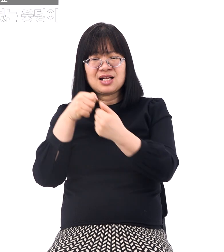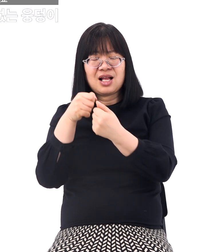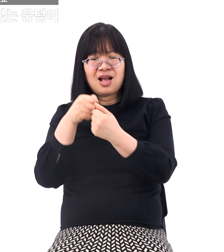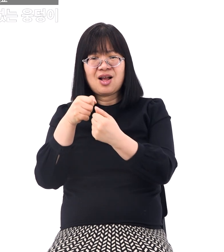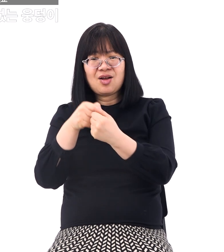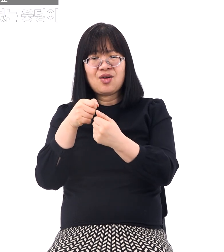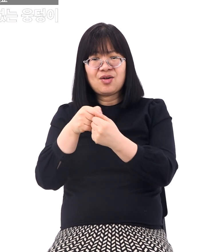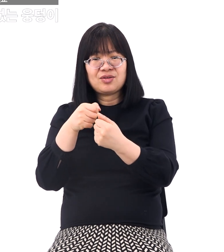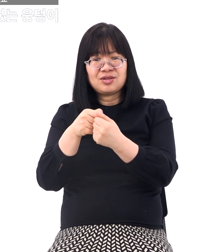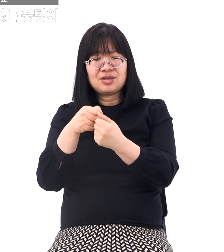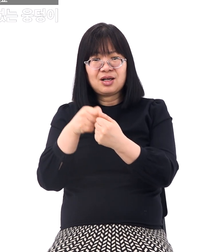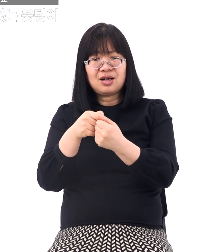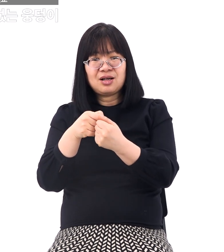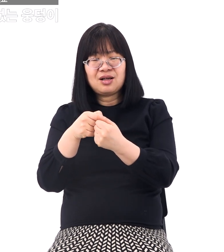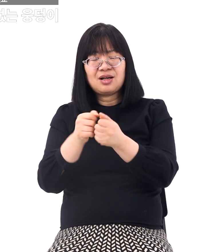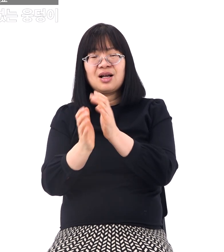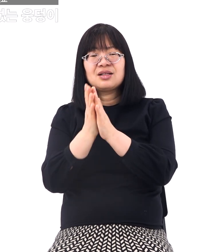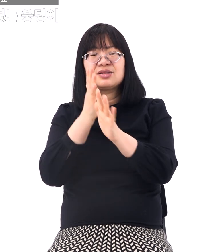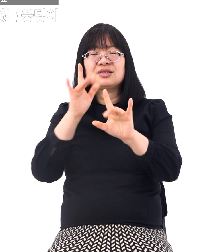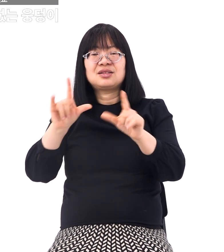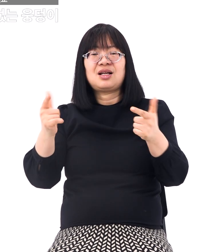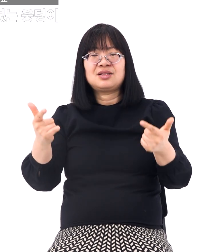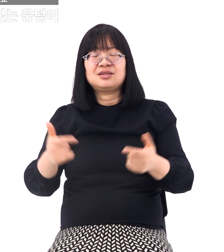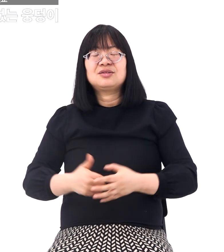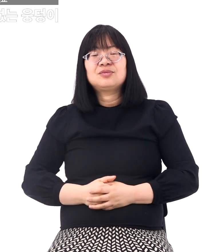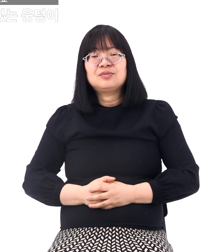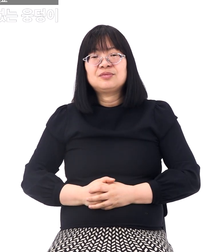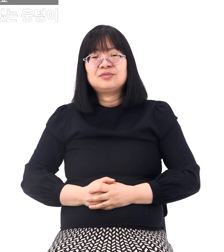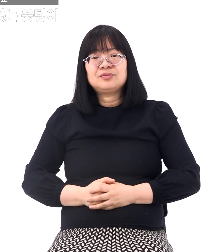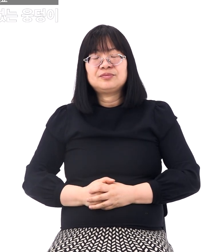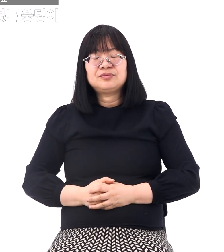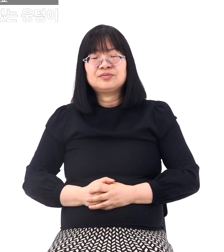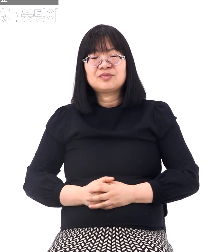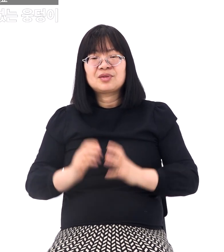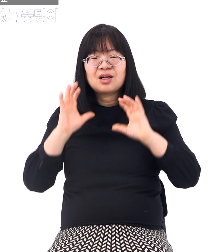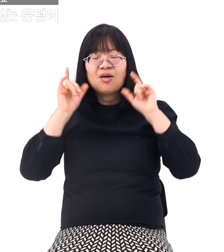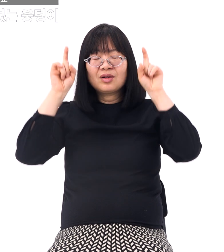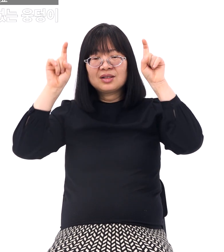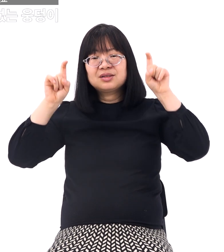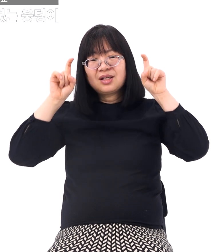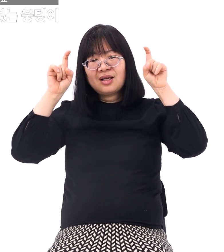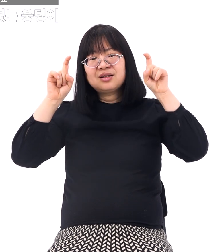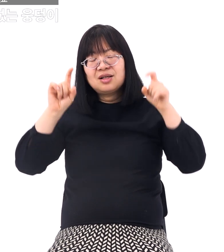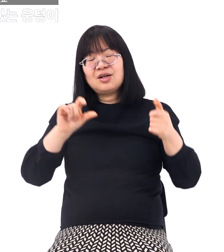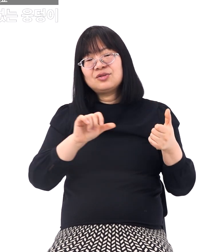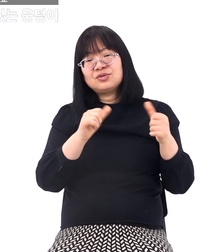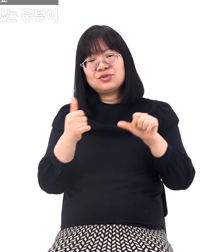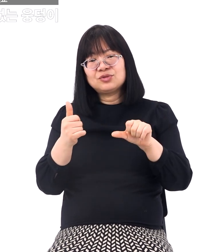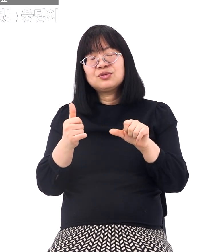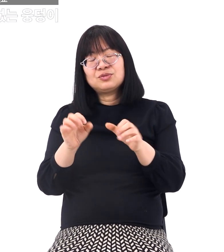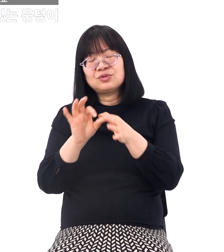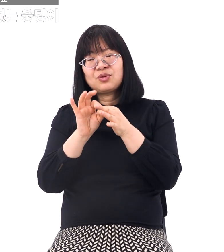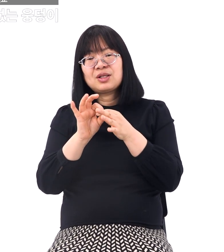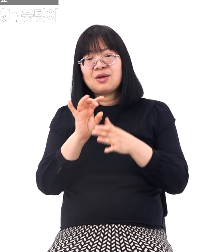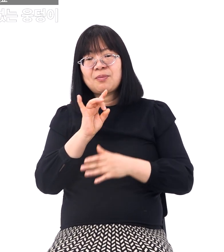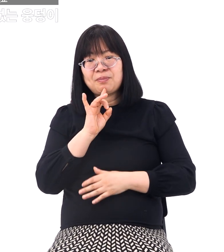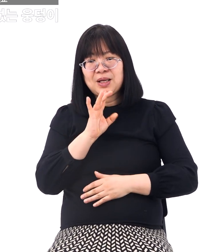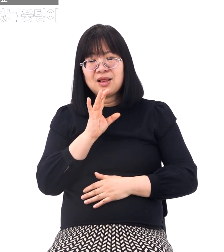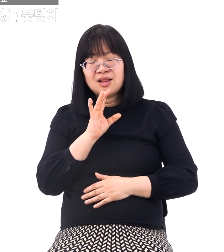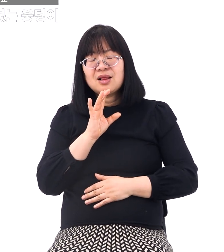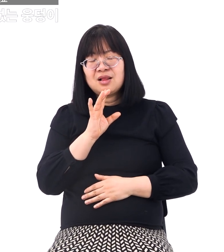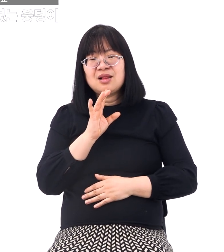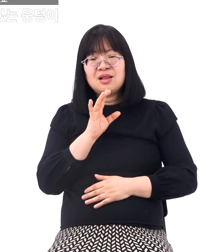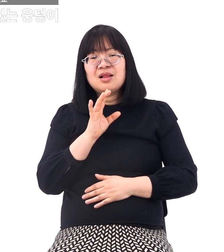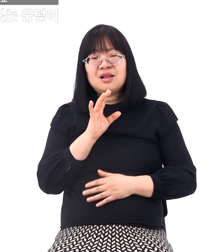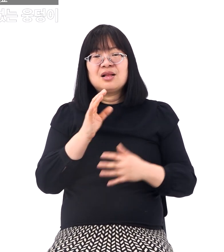싸우는 질서가 아니라 어린 양의 죽음으로 밖에는 사자의